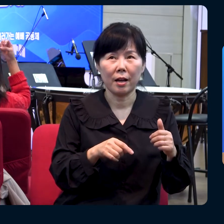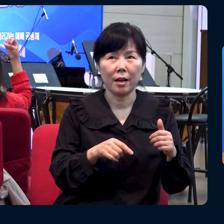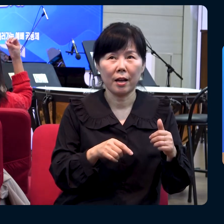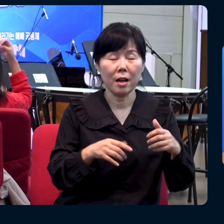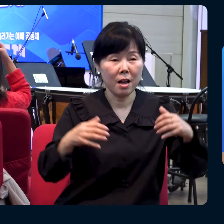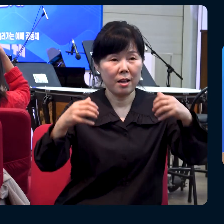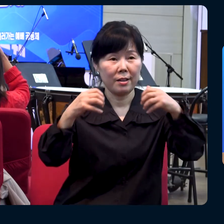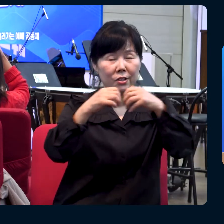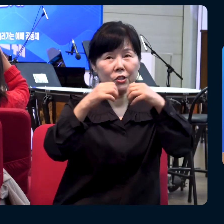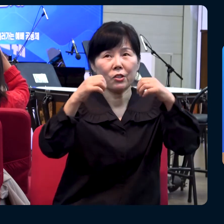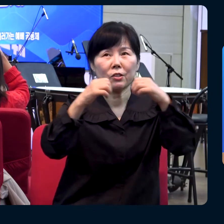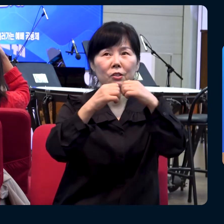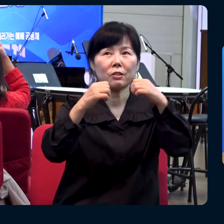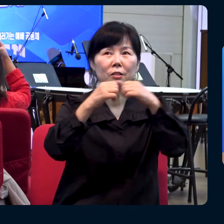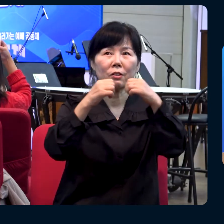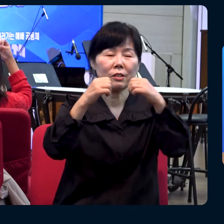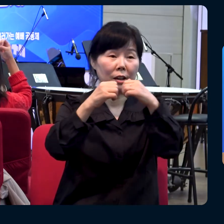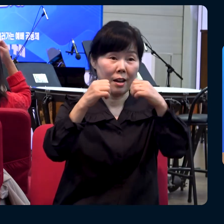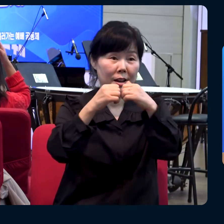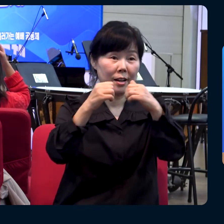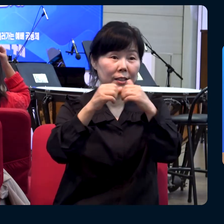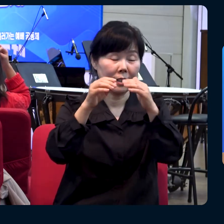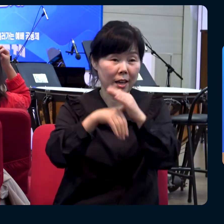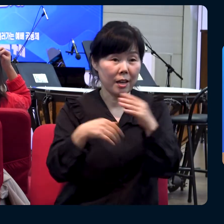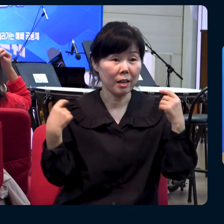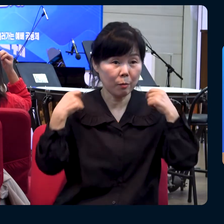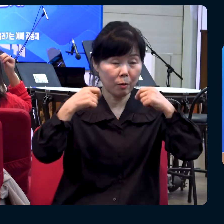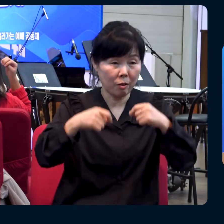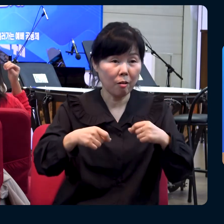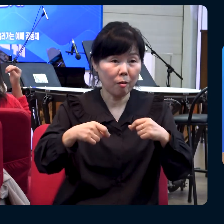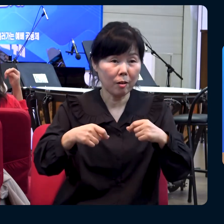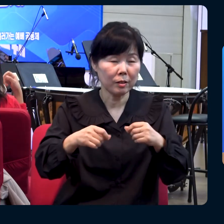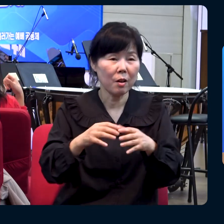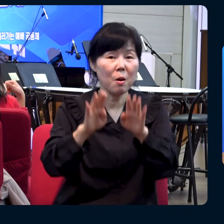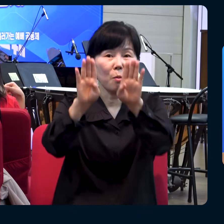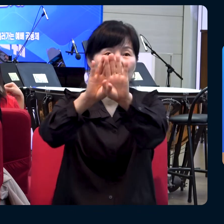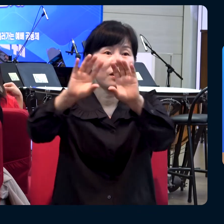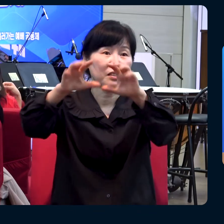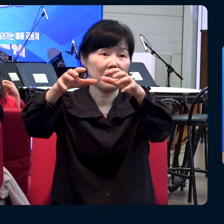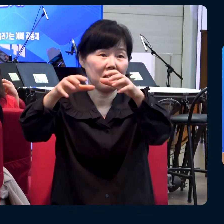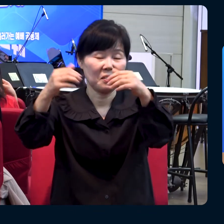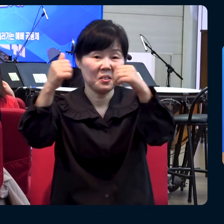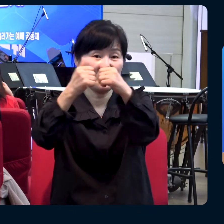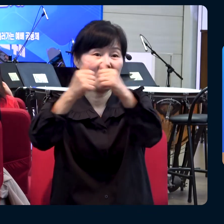가면 전쟁터에서 사울왕이 죽은 다음에 이 갑옷은 블레셋의 전리품에 걸립니다.